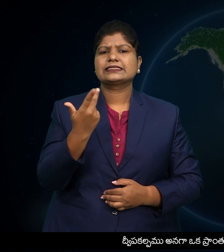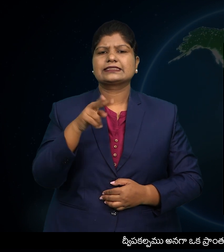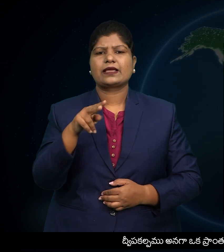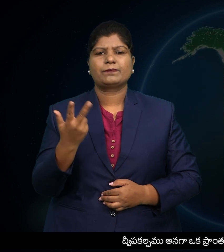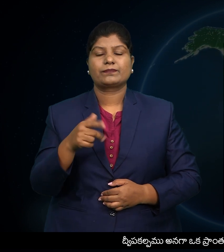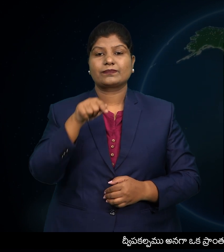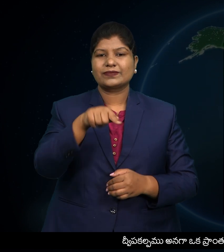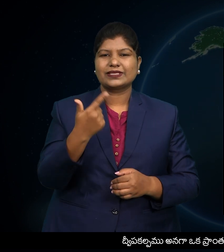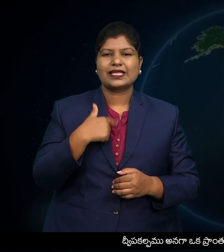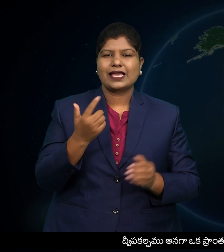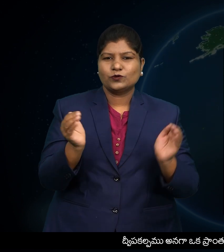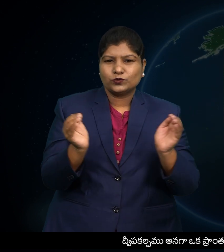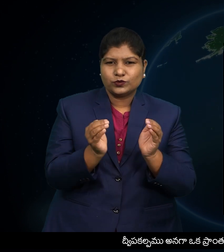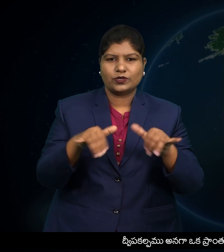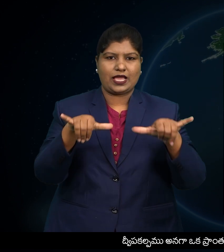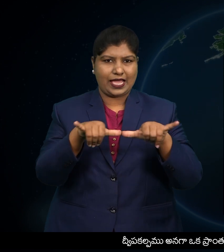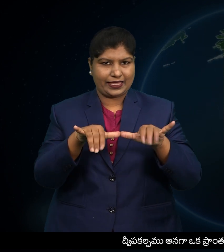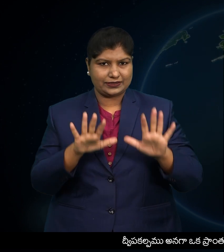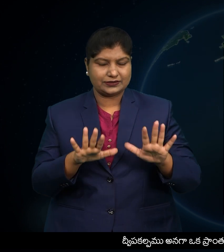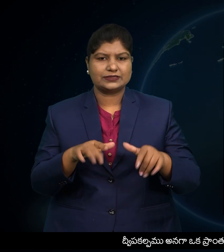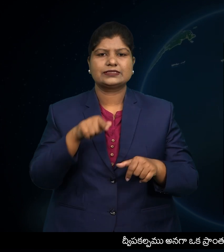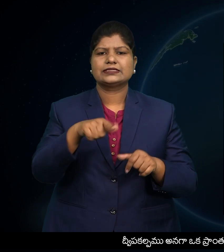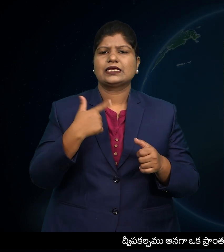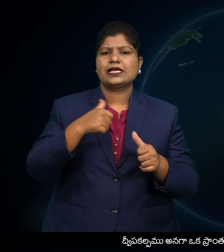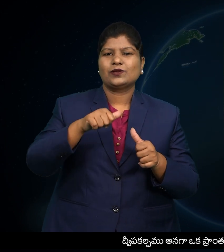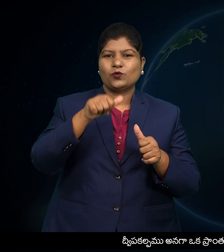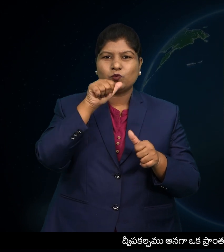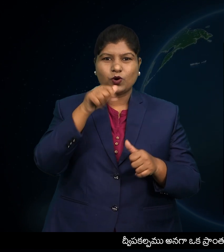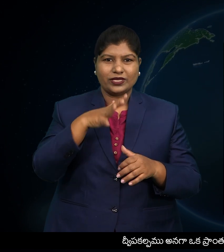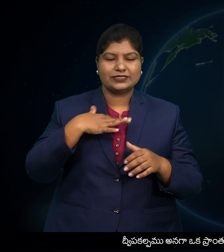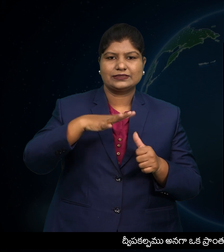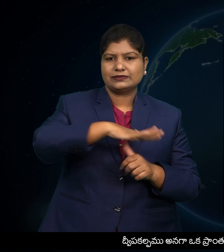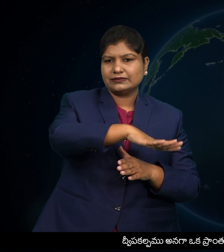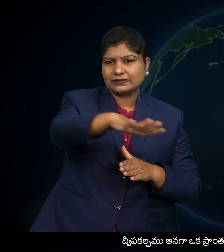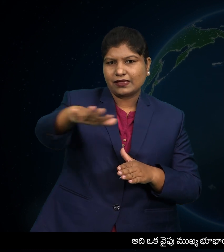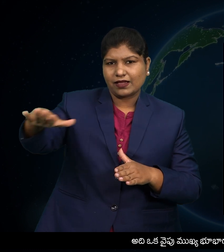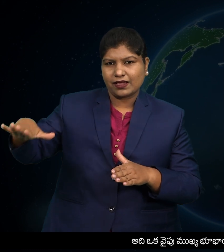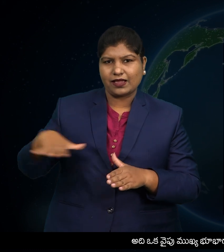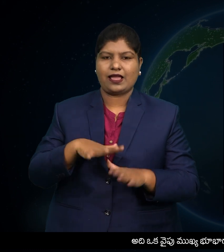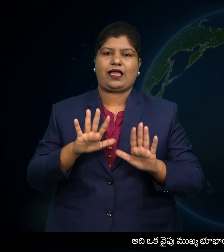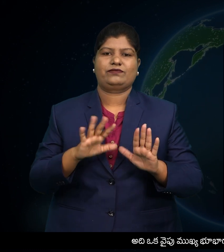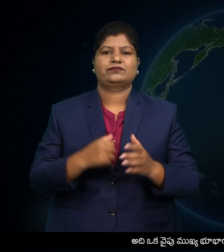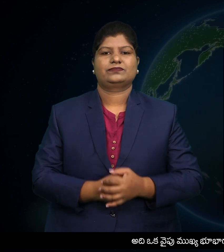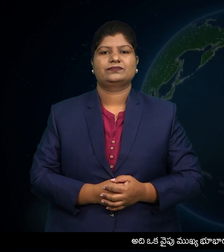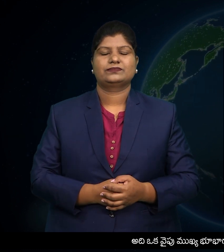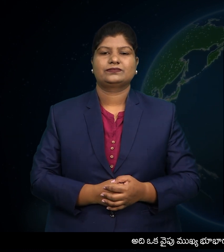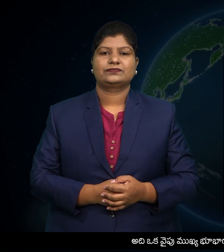ద్వీపకల్పం అనగా ఒక ప్రాంతం దాదాపు పూర్తిగా నీటితో చుట్టూ ఉన్నప్పటికీ అది ఒకవైపు